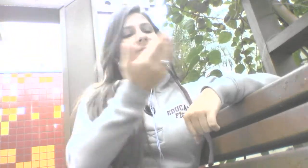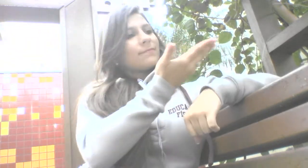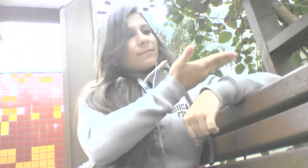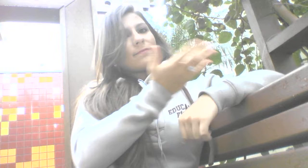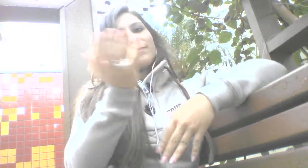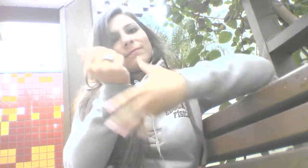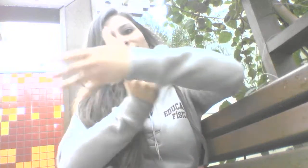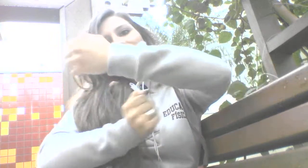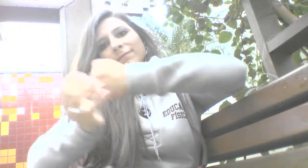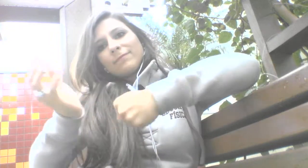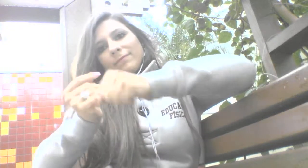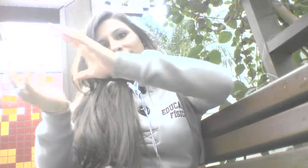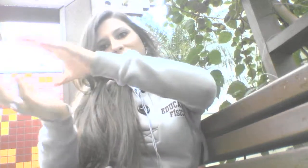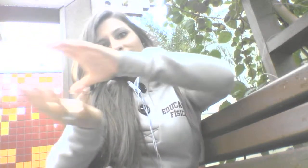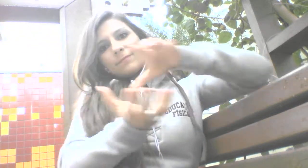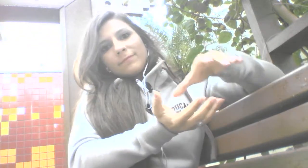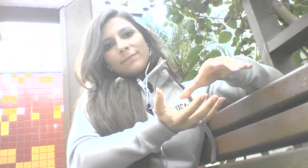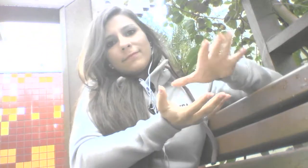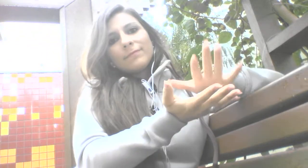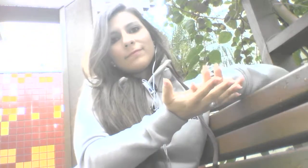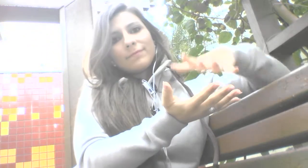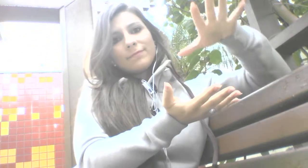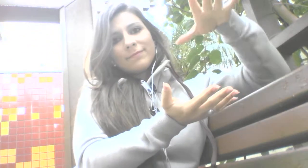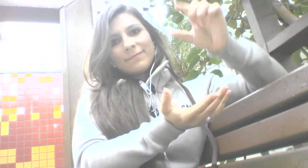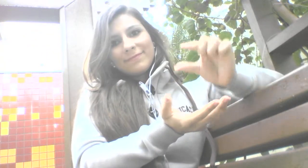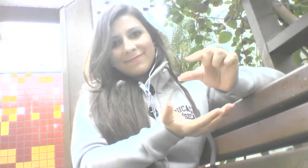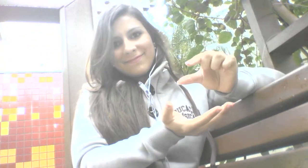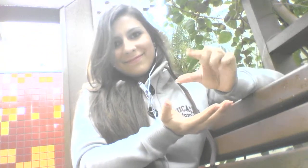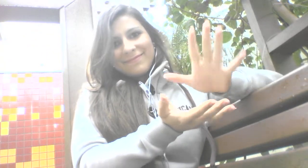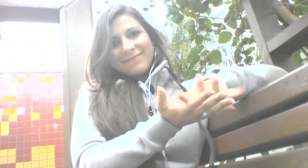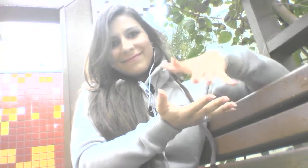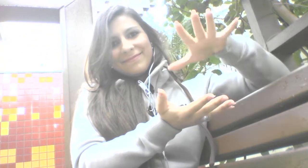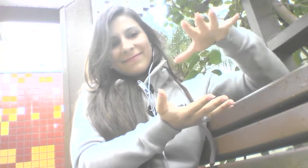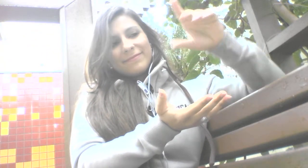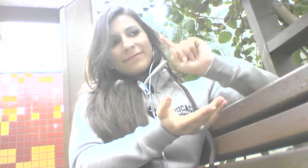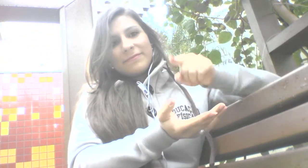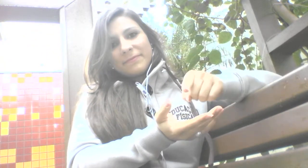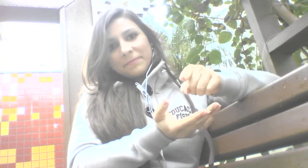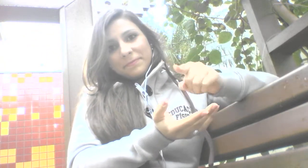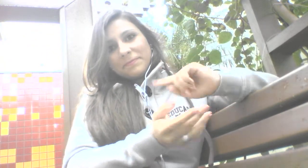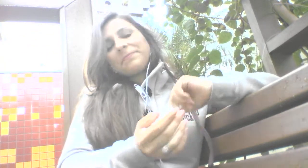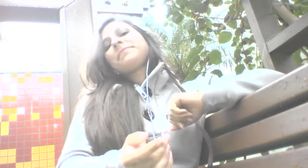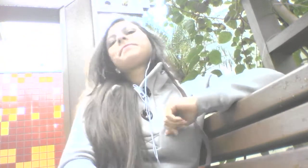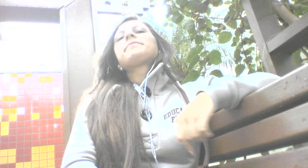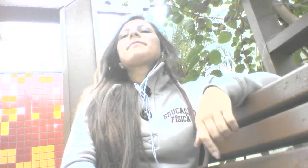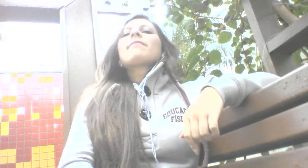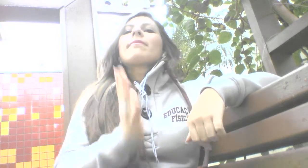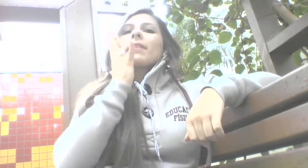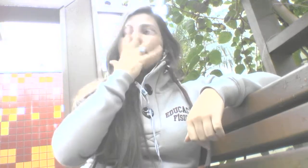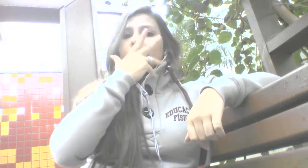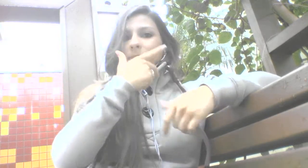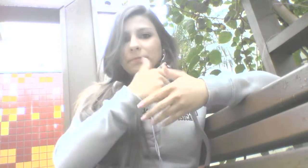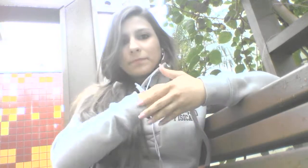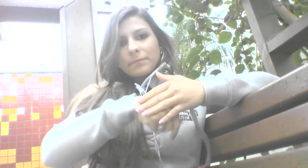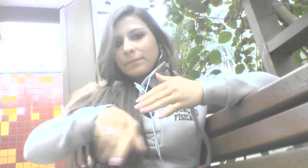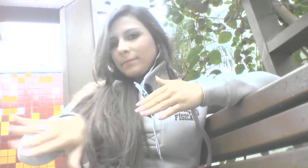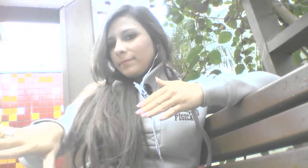me pedir, eu vou buscar só pra te dar. Se bem que o brilho dela nem se compara ao seu. Deixa eu te dar um beijo, eu vou mostrar o tempo